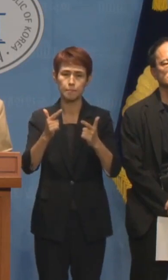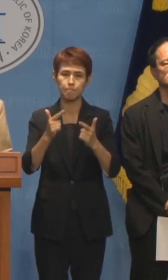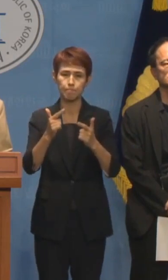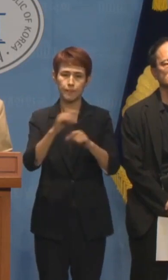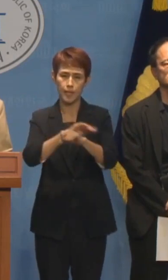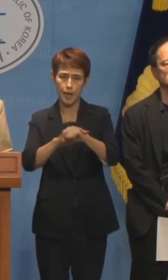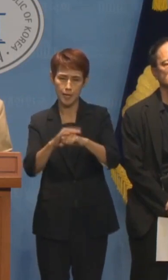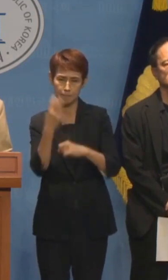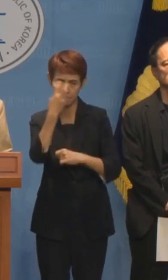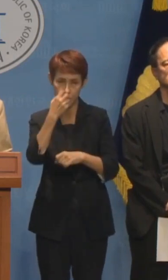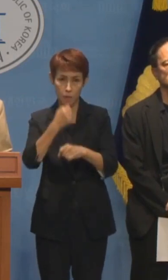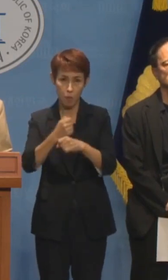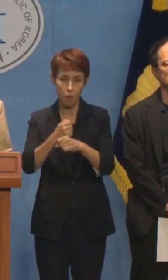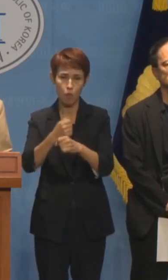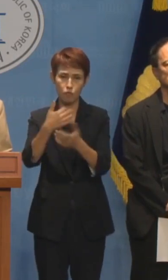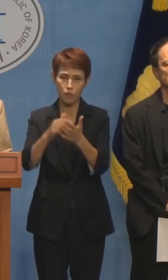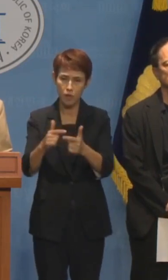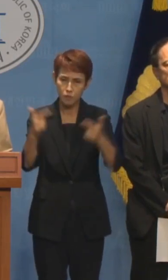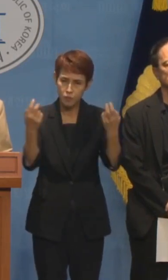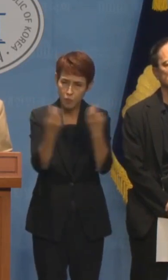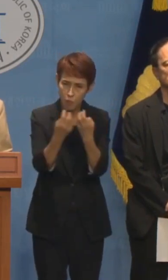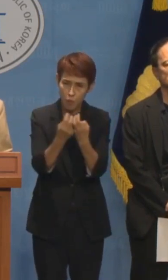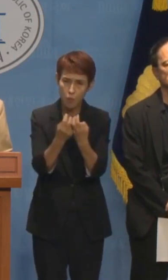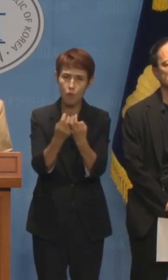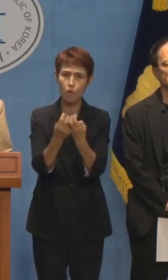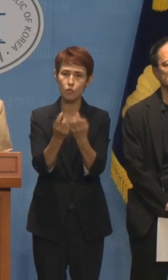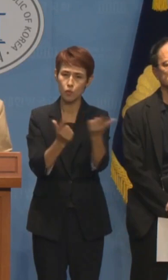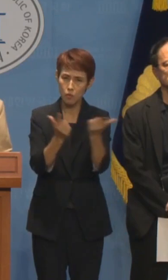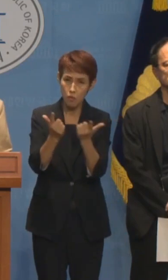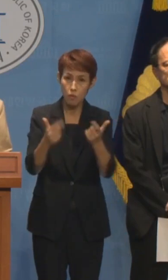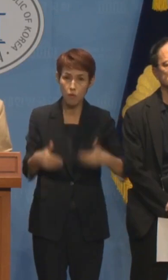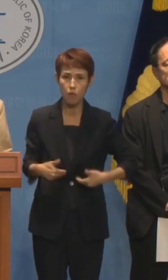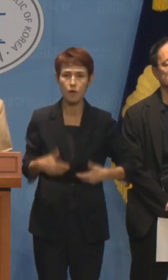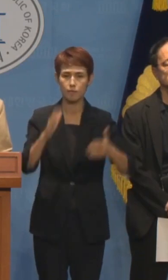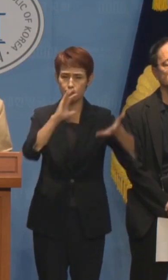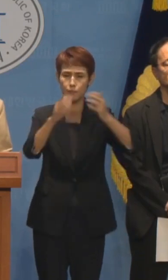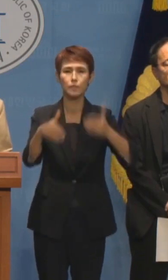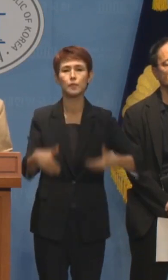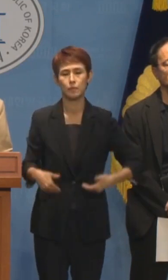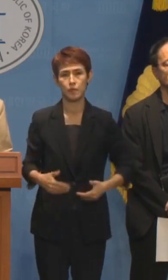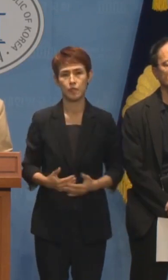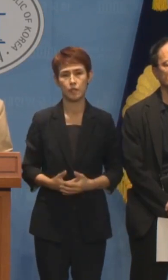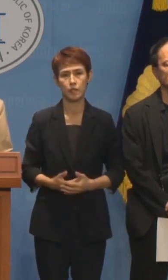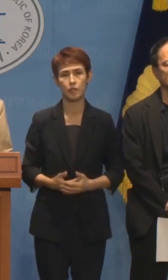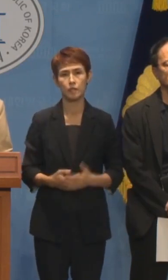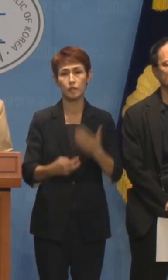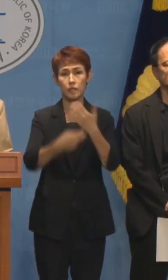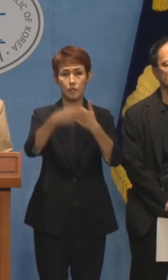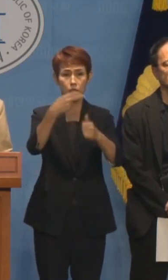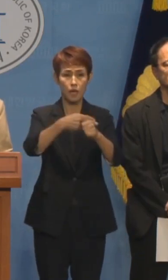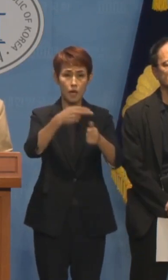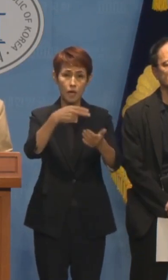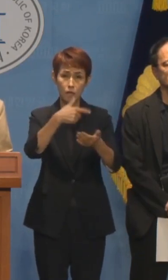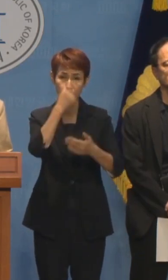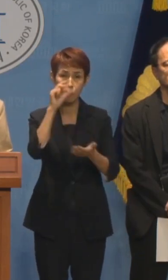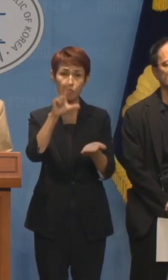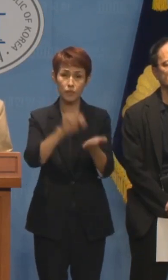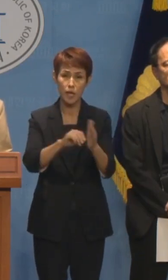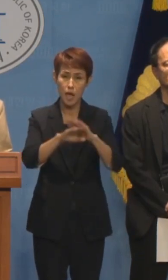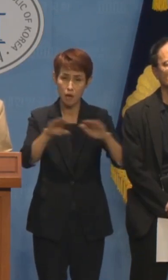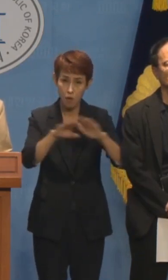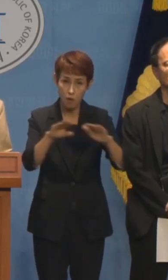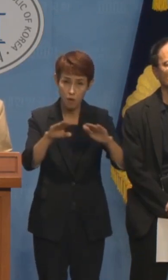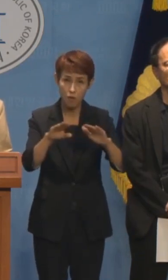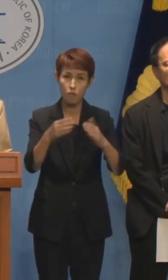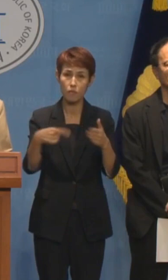증원 방식을 포함한 보다 폭넓은 논의가 필요합니다 의료 대란을 해소할 모든 방안을 열어두고